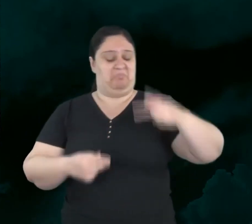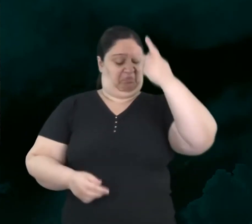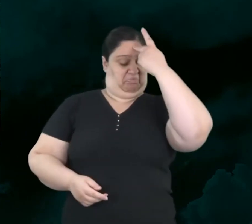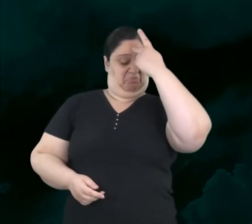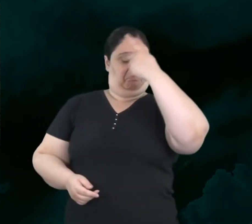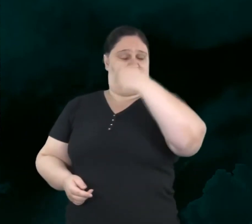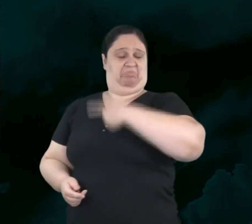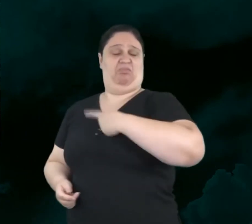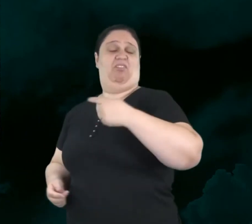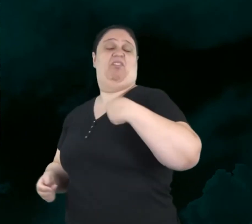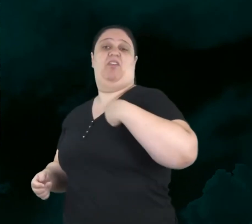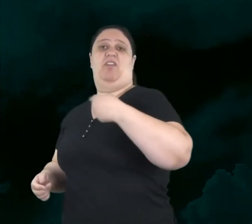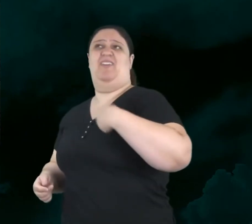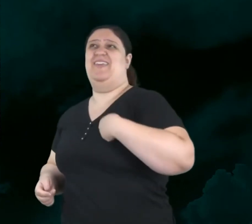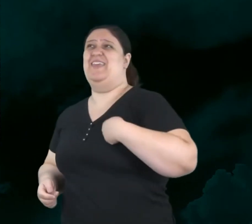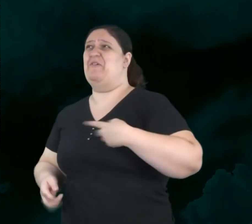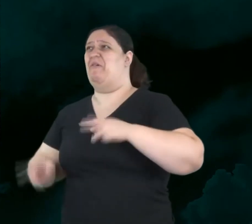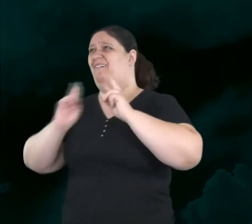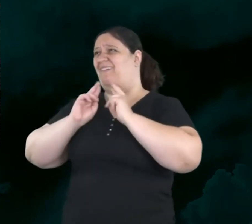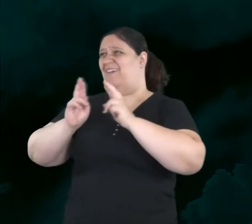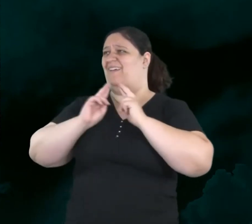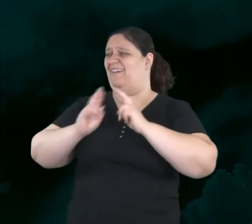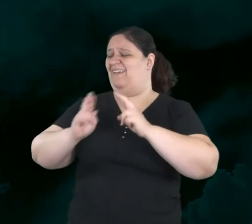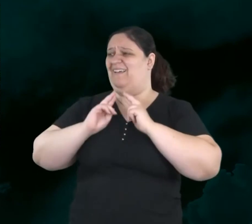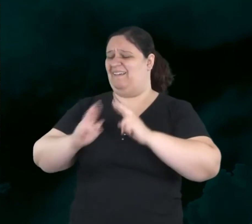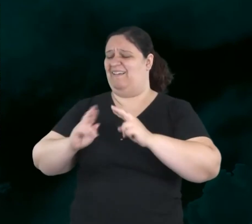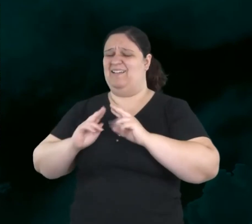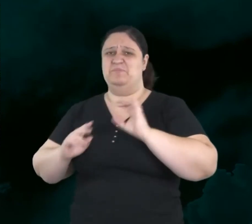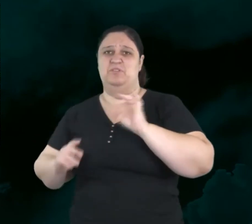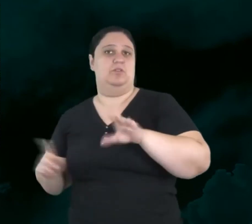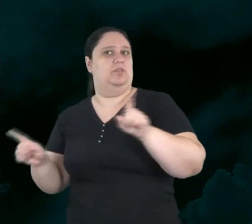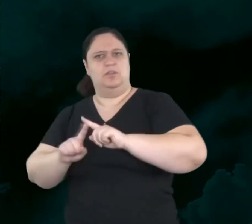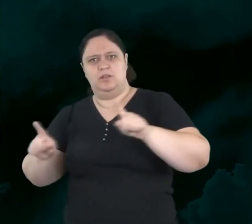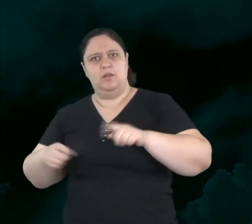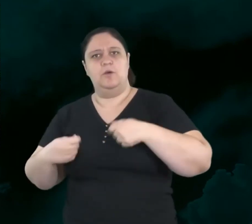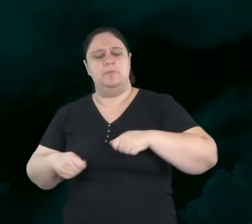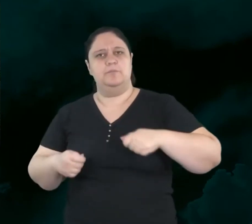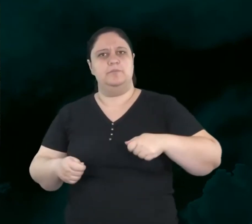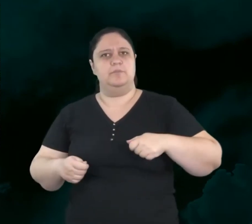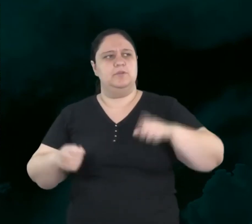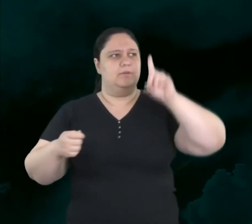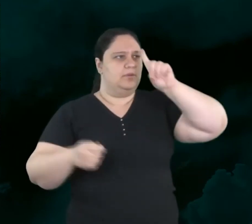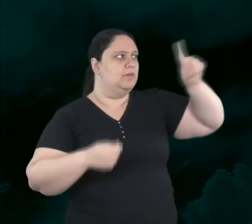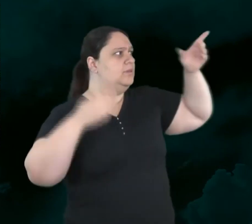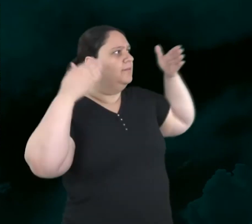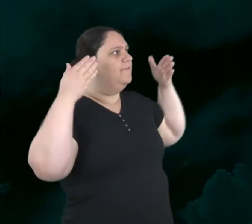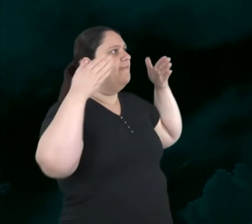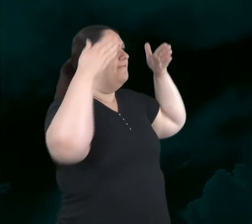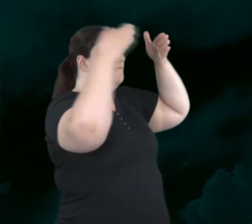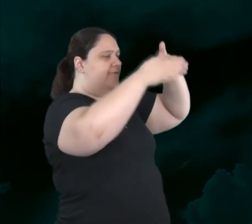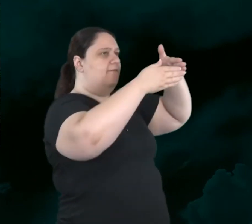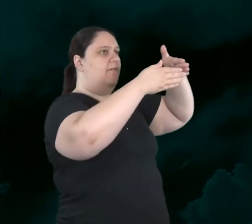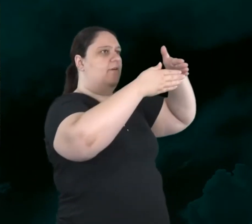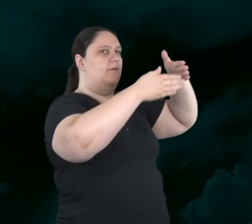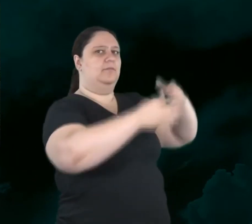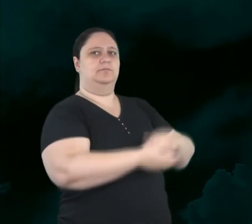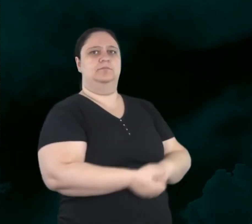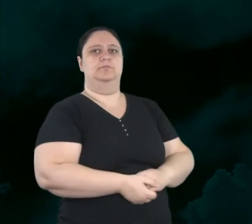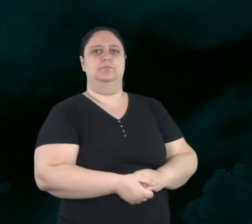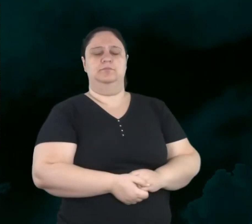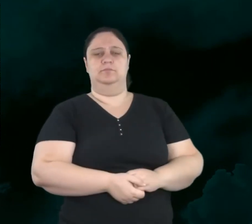somos nós, nos queixando de tudo, murmurando contra tudo, mas irmãos, vamos nos centrar em Cristo, que Cristo possa não